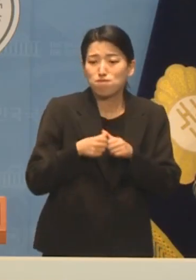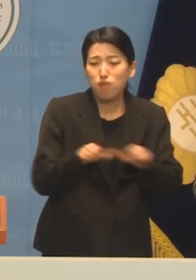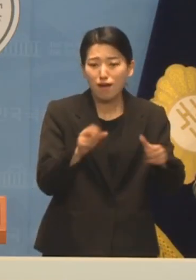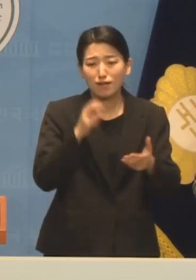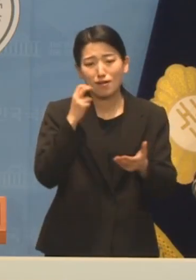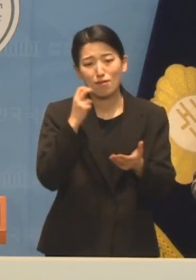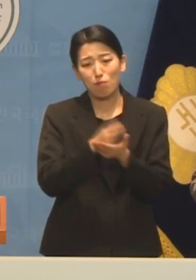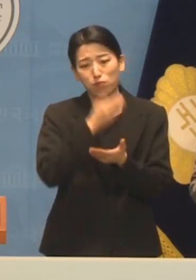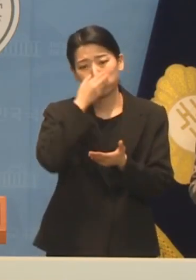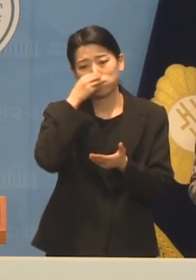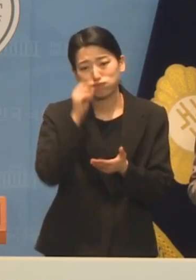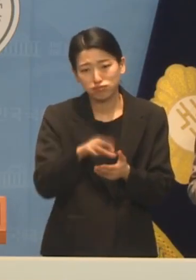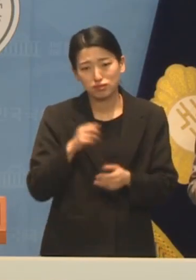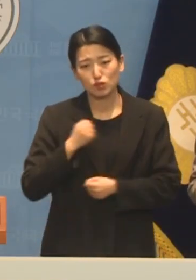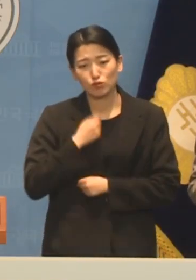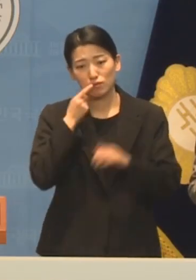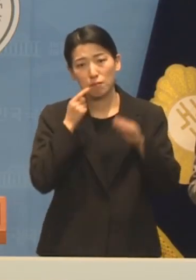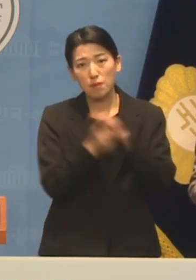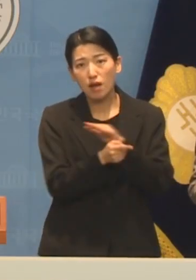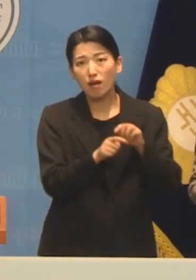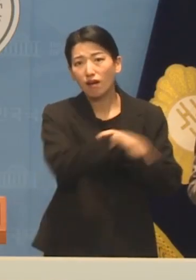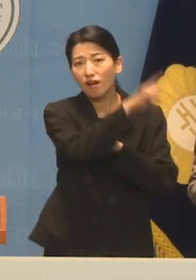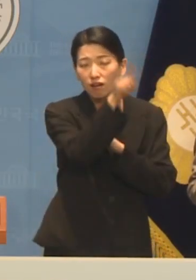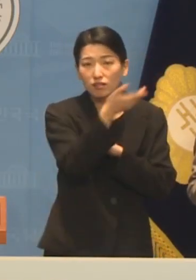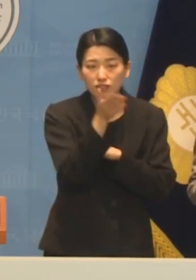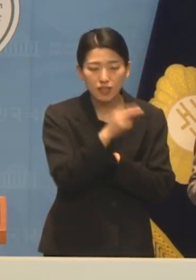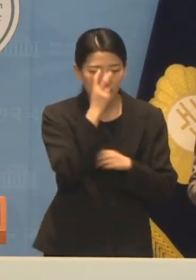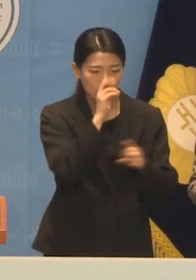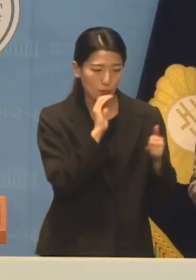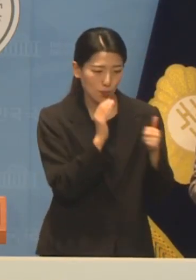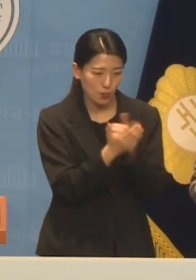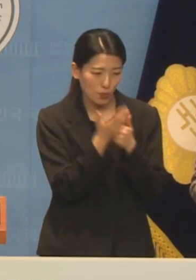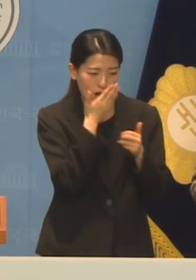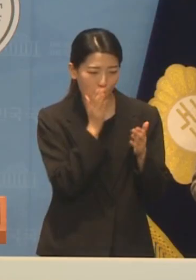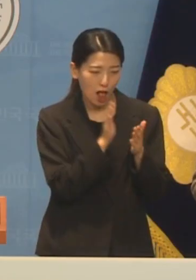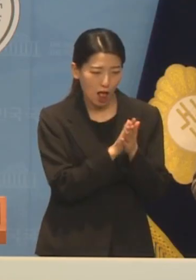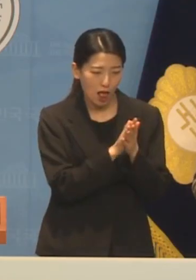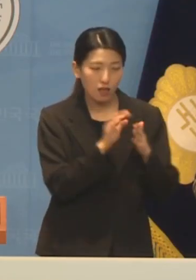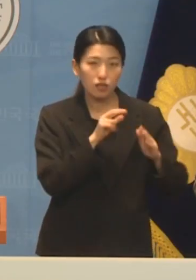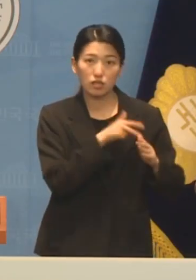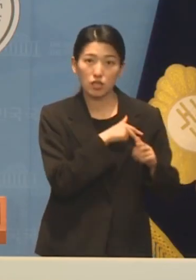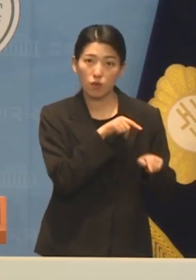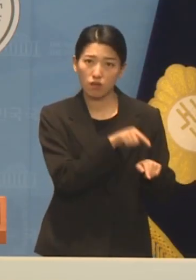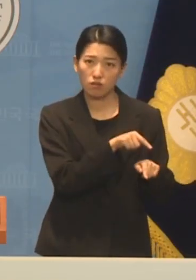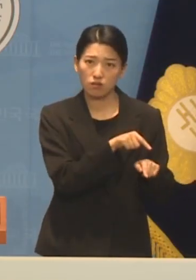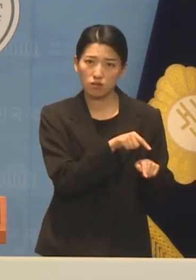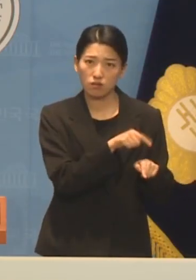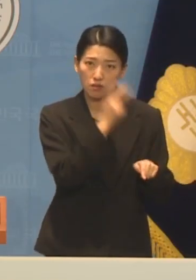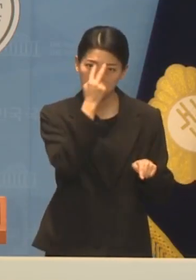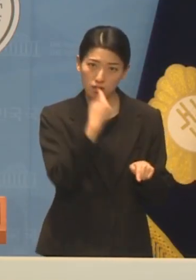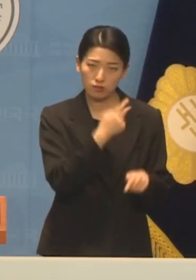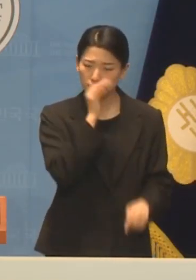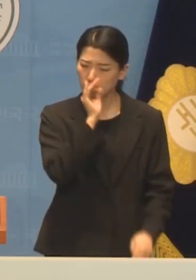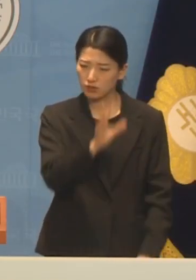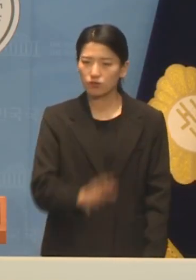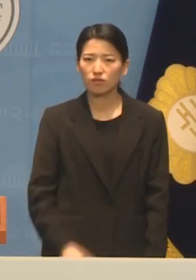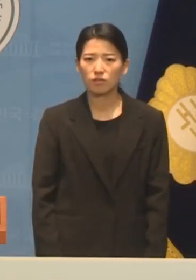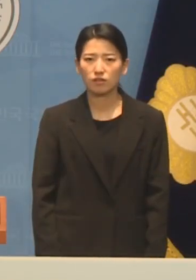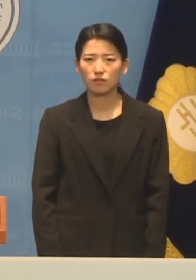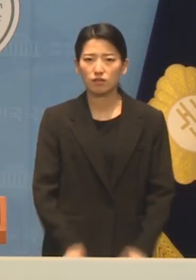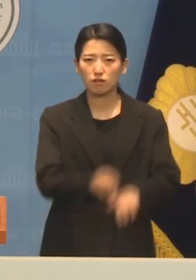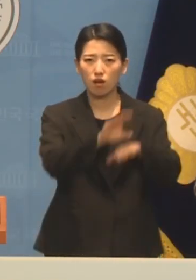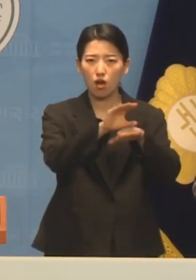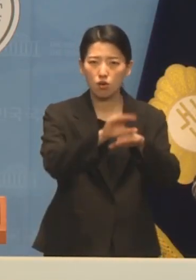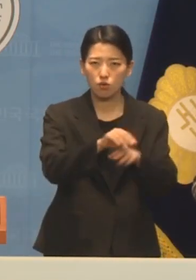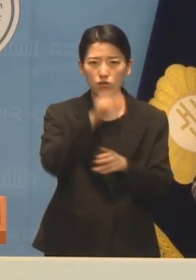반헌법적인 정치인들을 더 이상 용납해서는 안 됩니다. 언론, 검찰, 경찰,